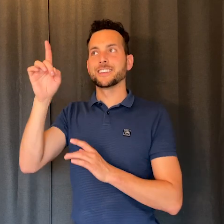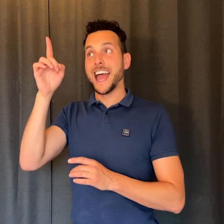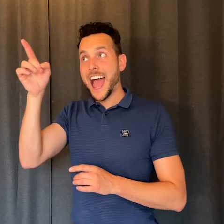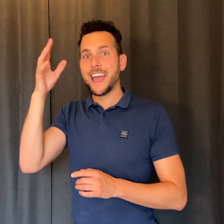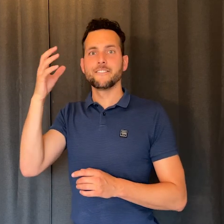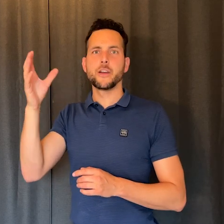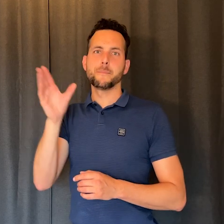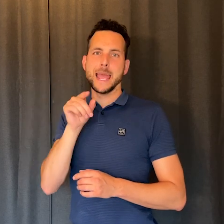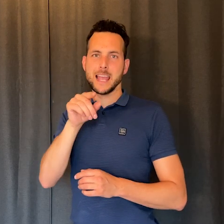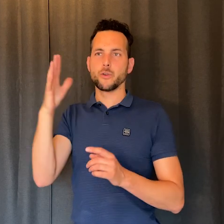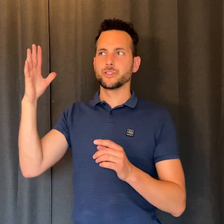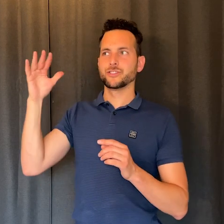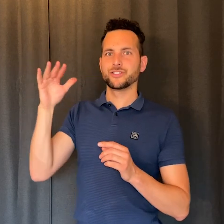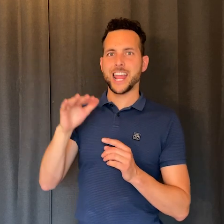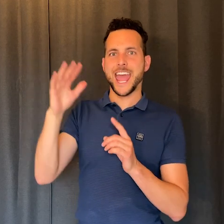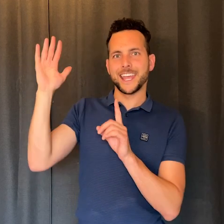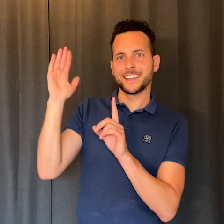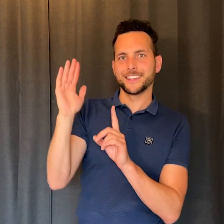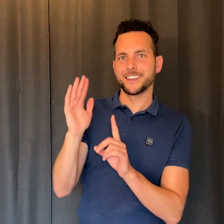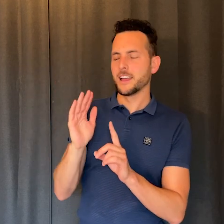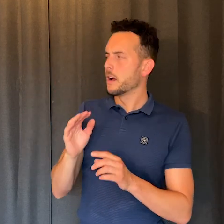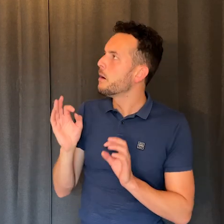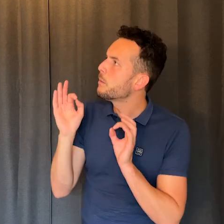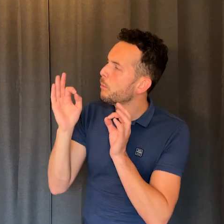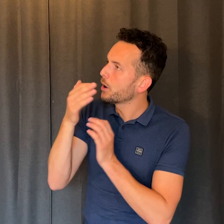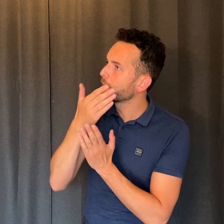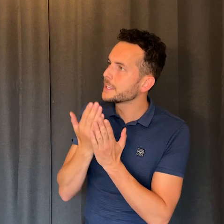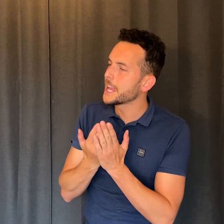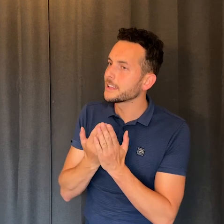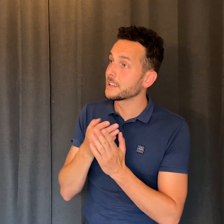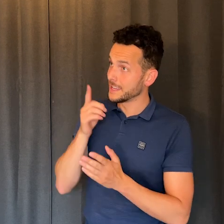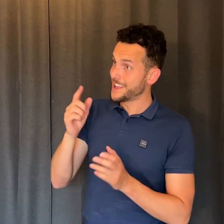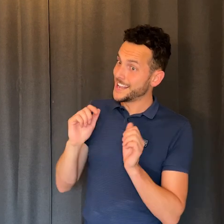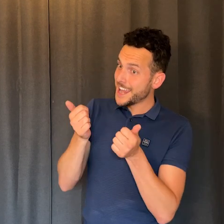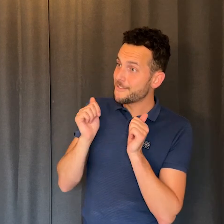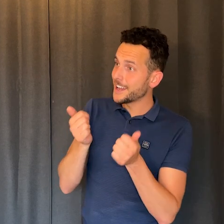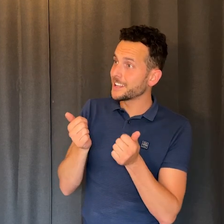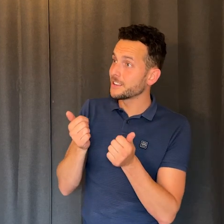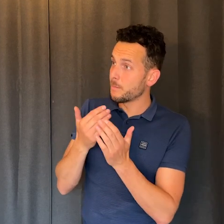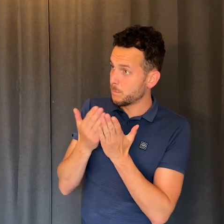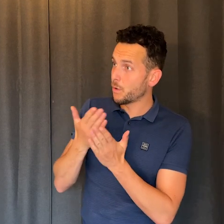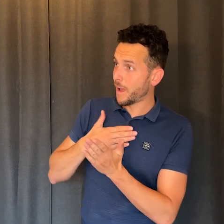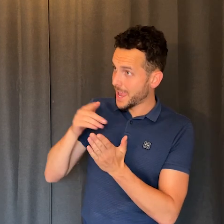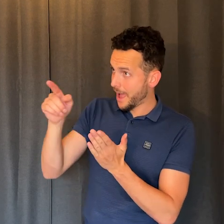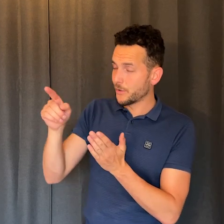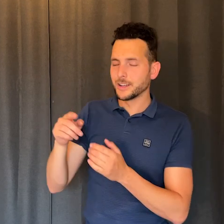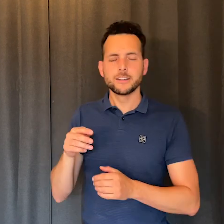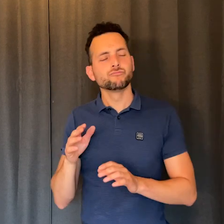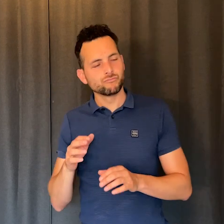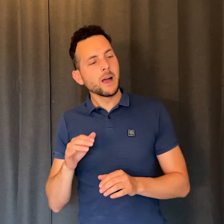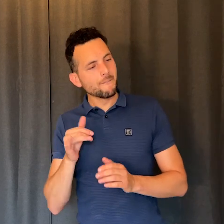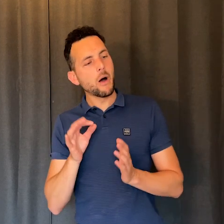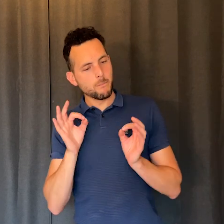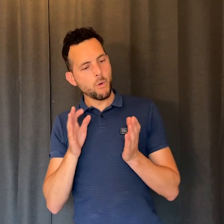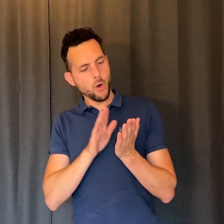je zijn. Wat een leuke gedicht. Mooi, echt, hè? Mooi. Mooi, hè? Is dit jouw lievelingsboek? Nou, ik vind het wel